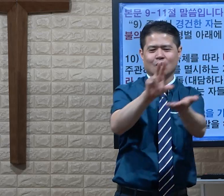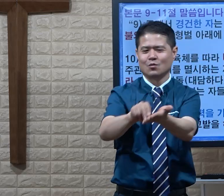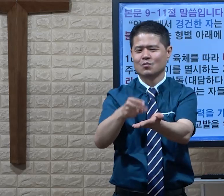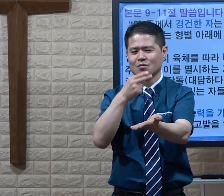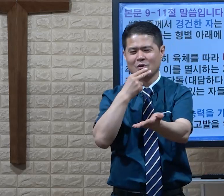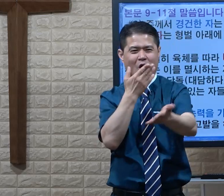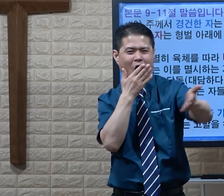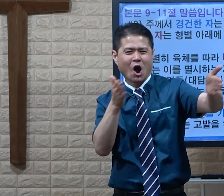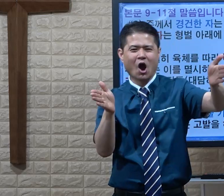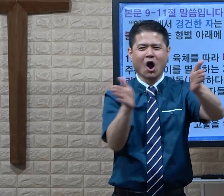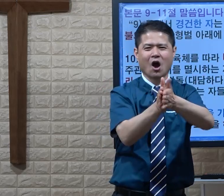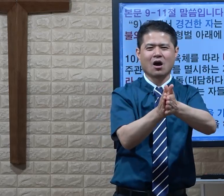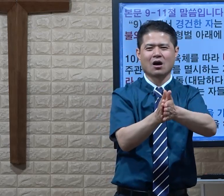것입니다.